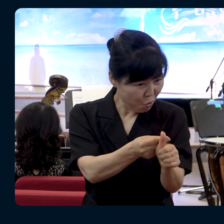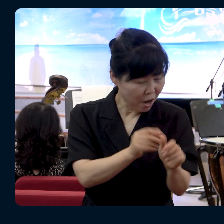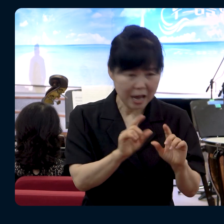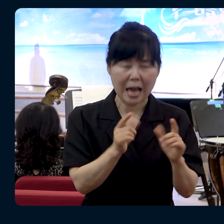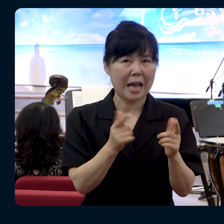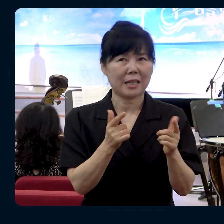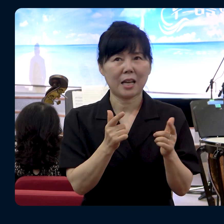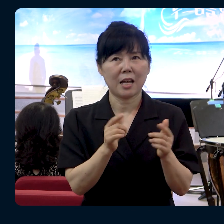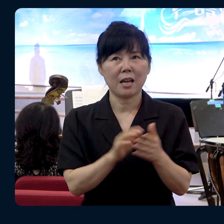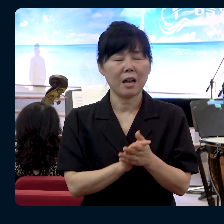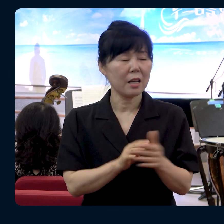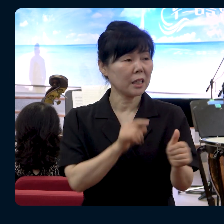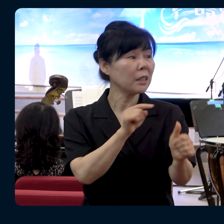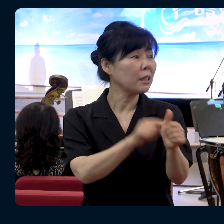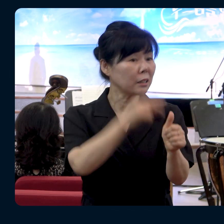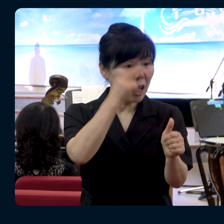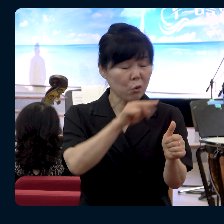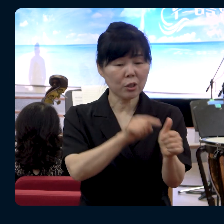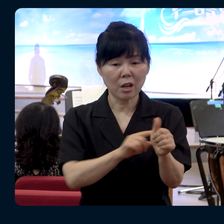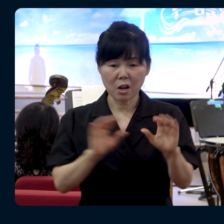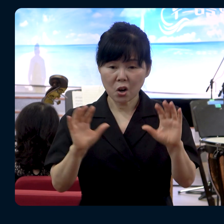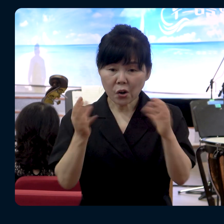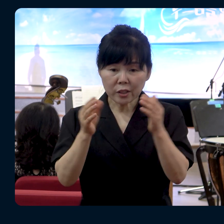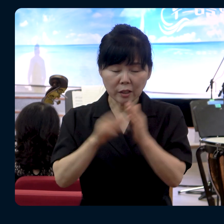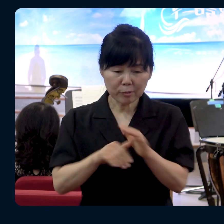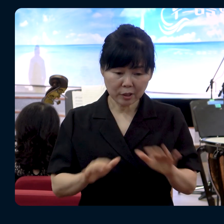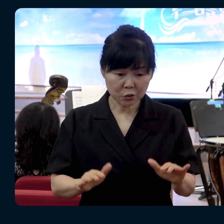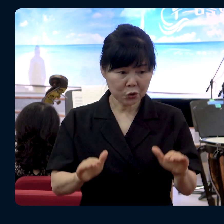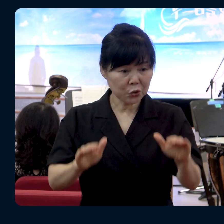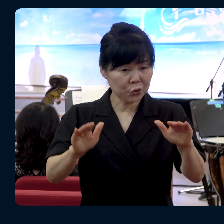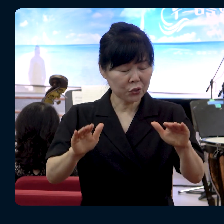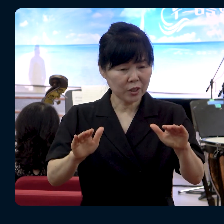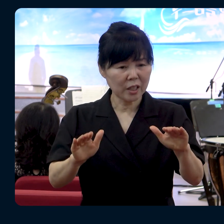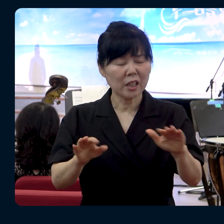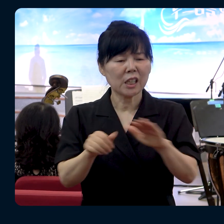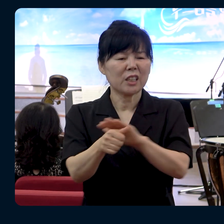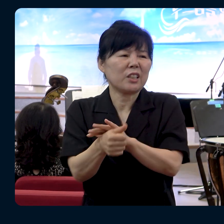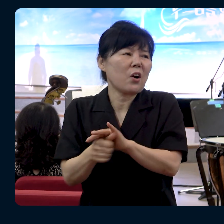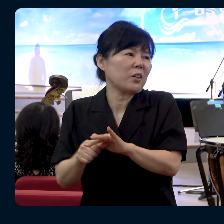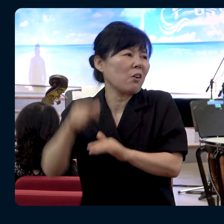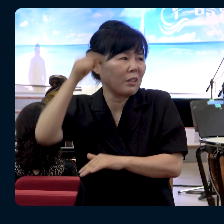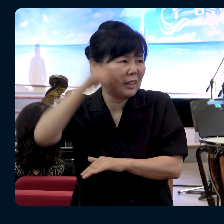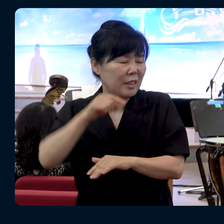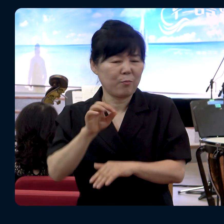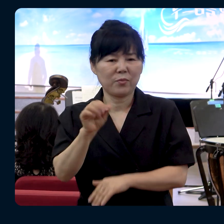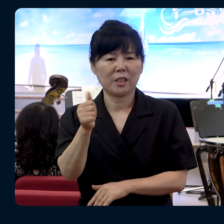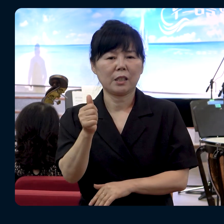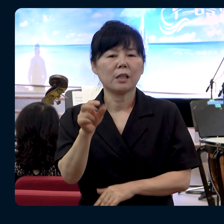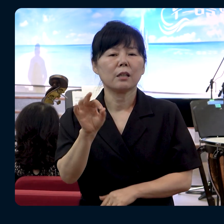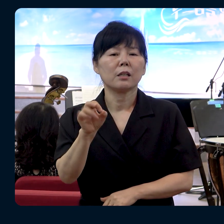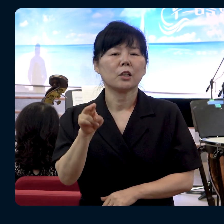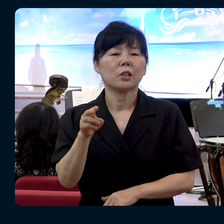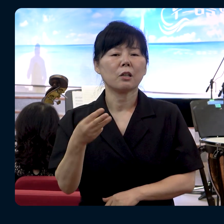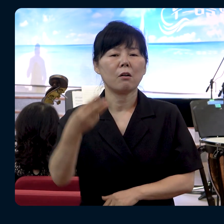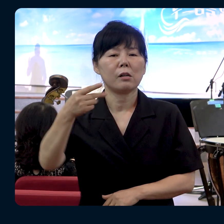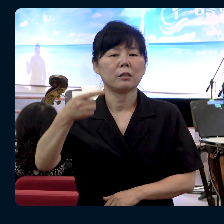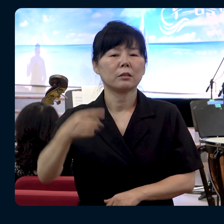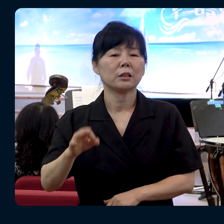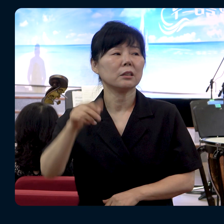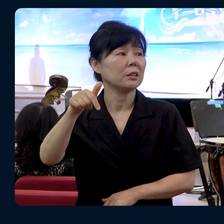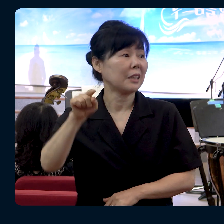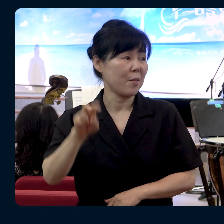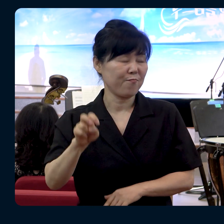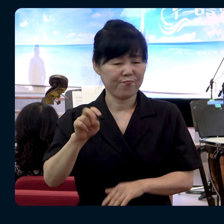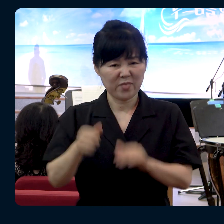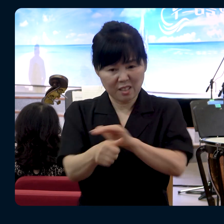그저 그가 어려서부터 가지고 있었던 열등감이 있었겠죠. 나는 비교할 대상이 있다면 저 사람보다는 내가